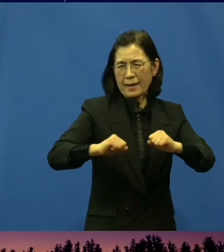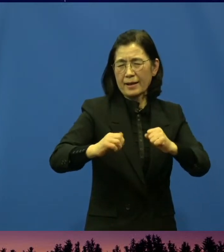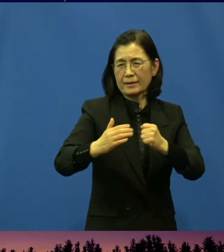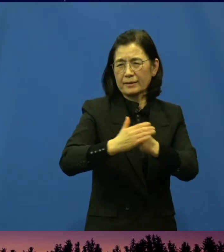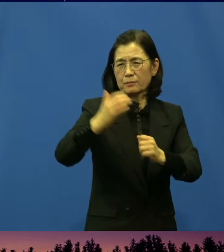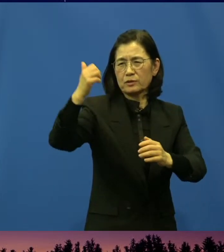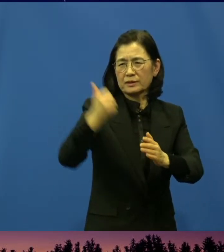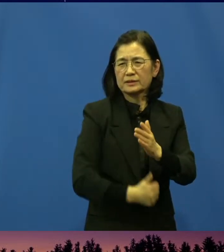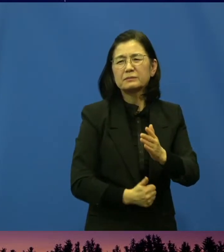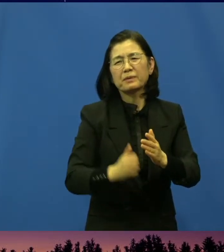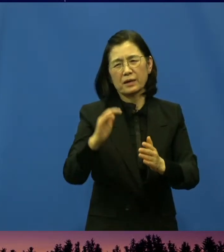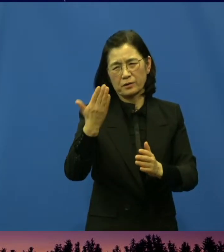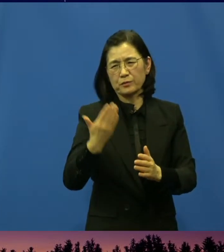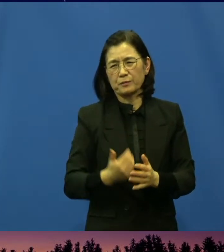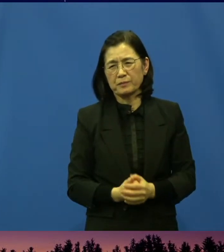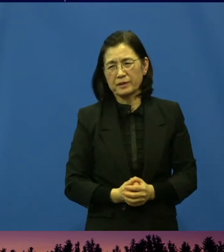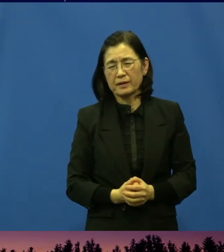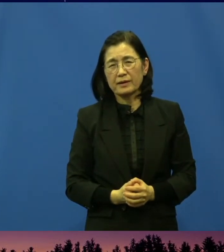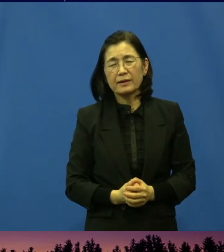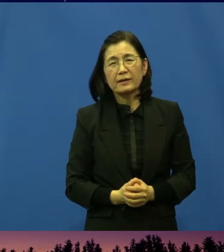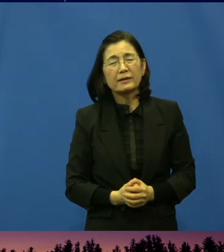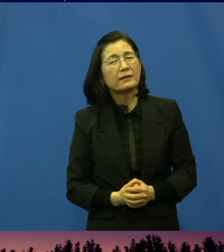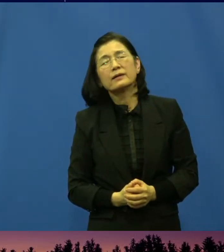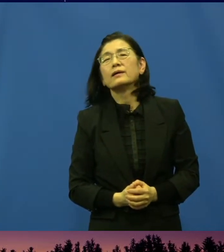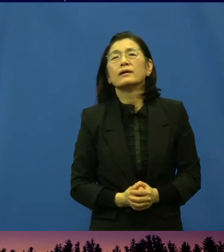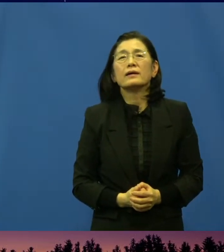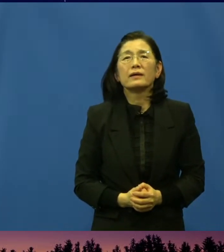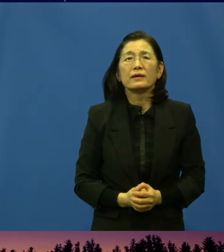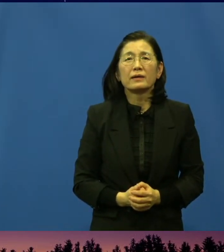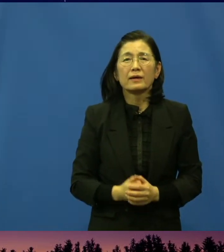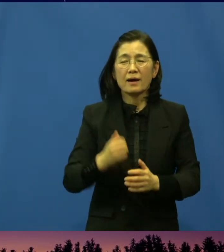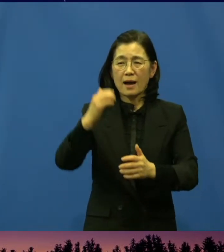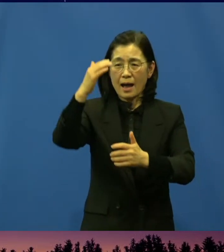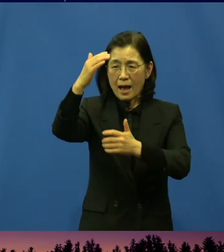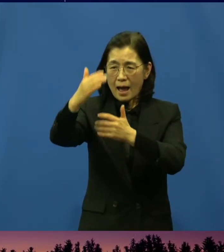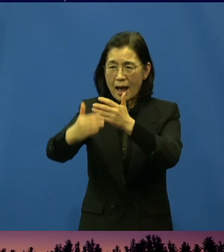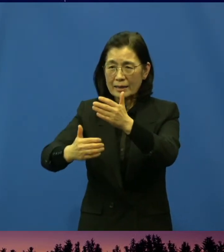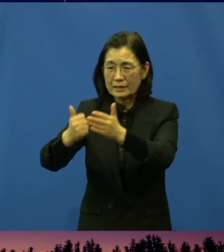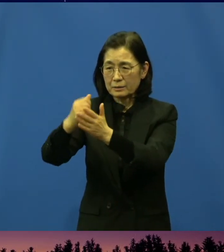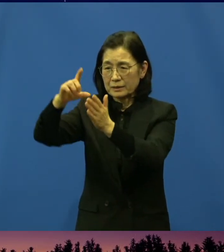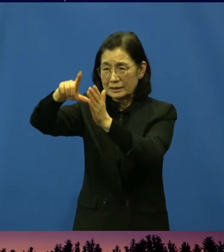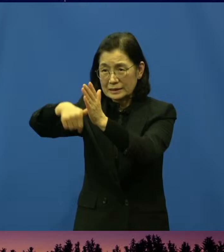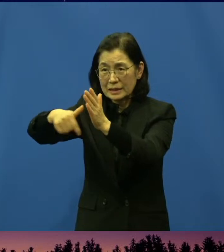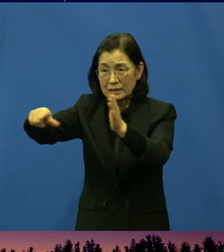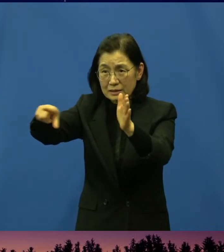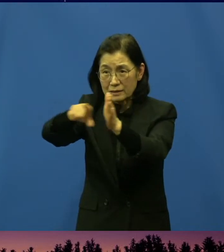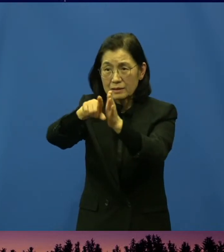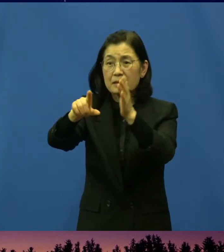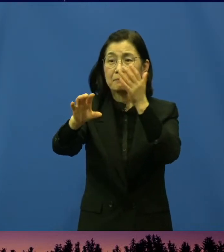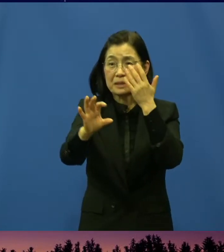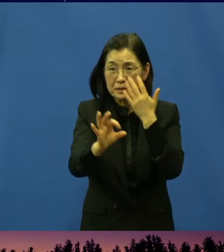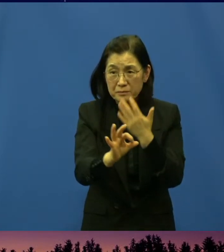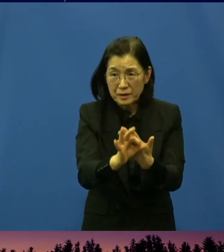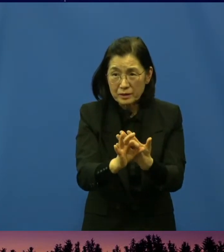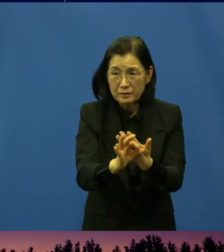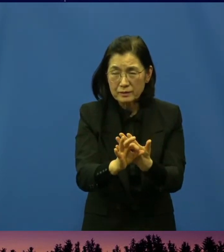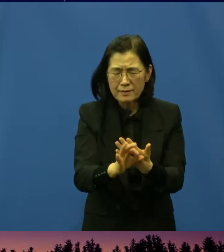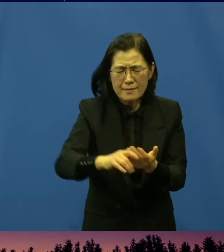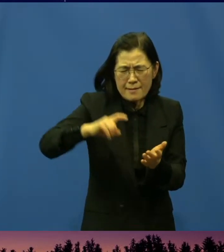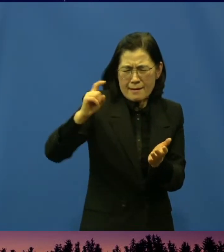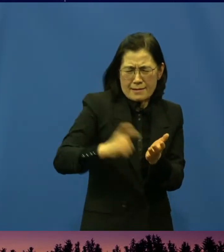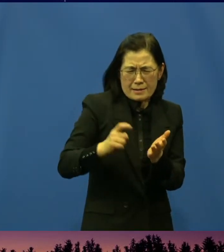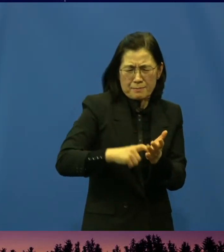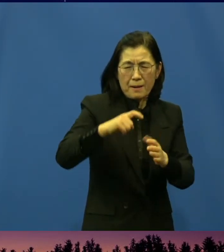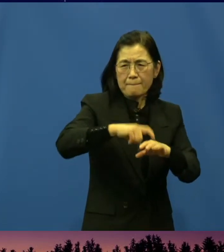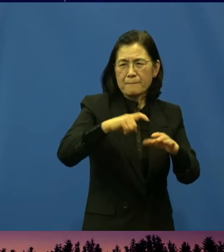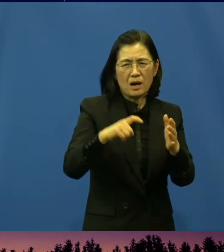거죠. 여러분, 우리는 하나님의 카이로스를 믿으면 우리 여유를 가질 수가 있어요. 아무리